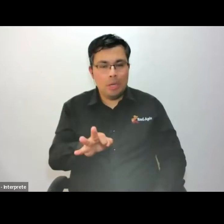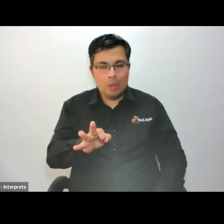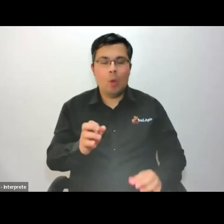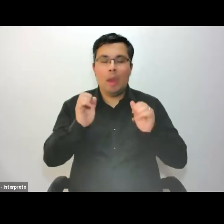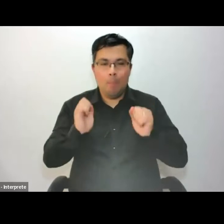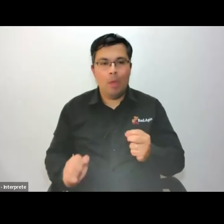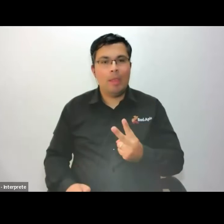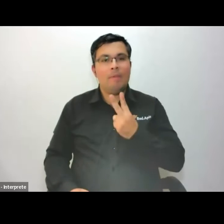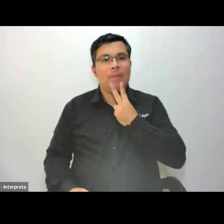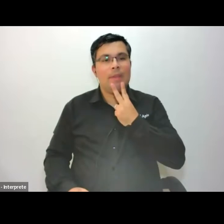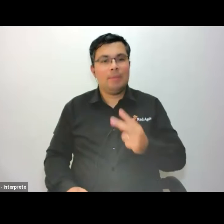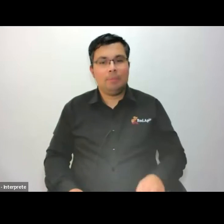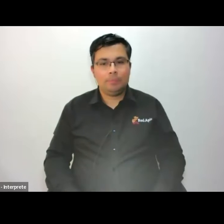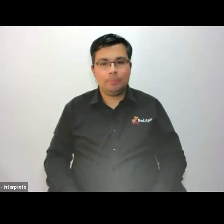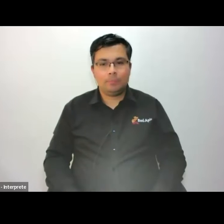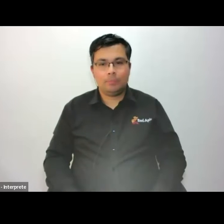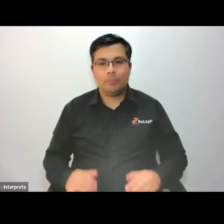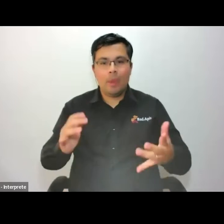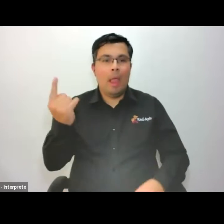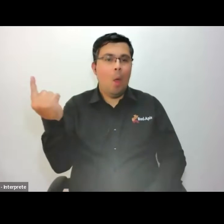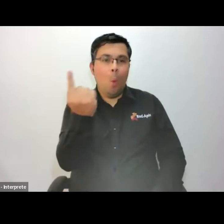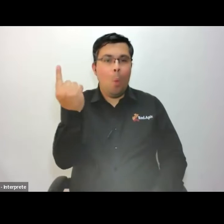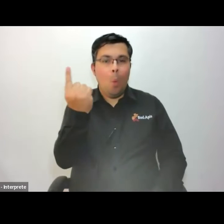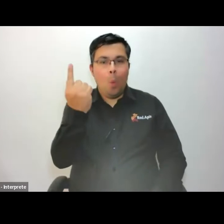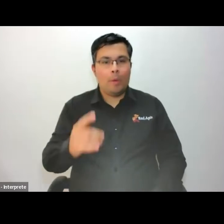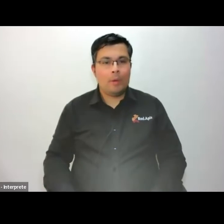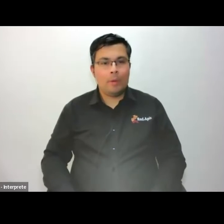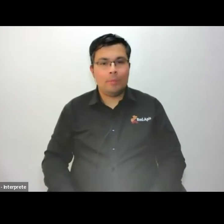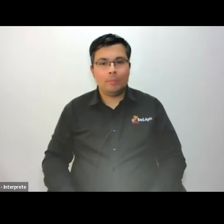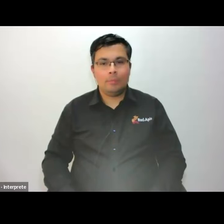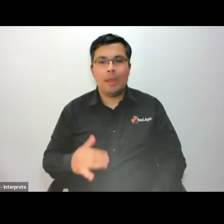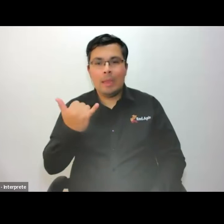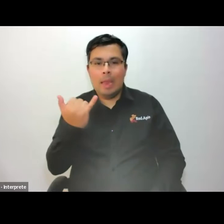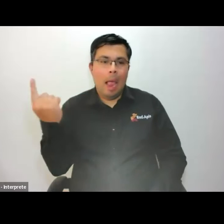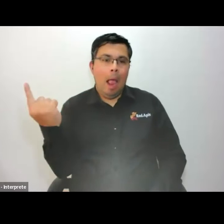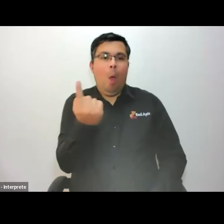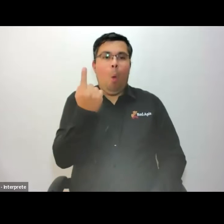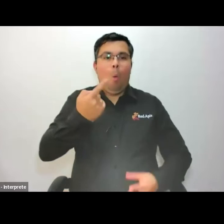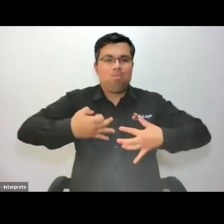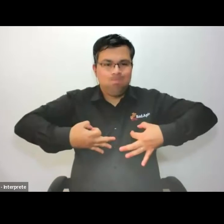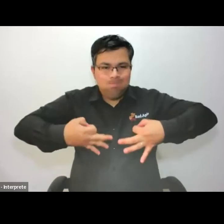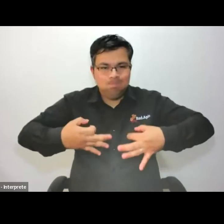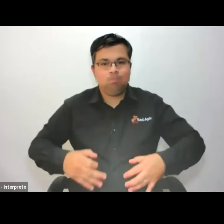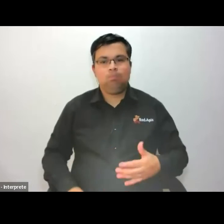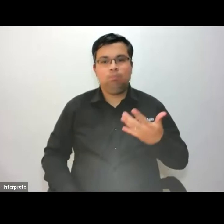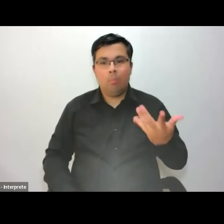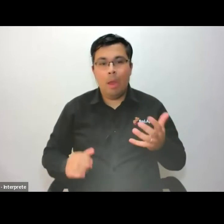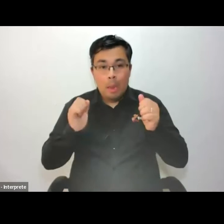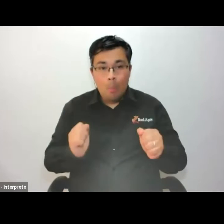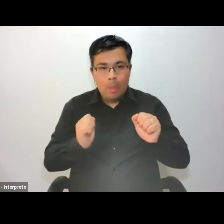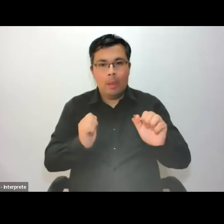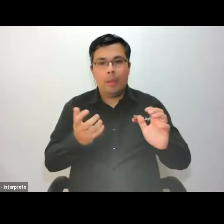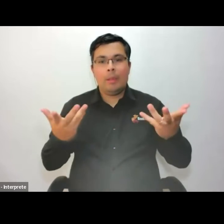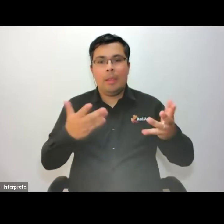la manera más autónoma y autodeterminada que sea posible, parte desde los compromisos que la ley mandata